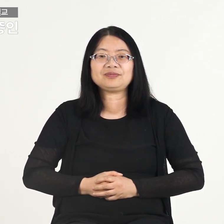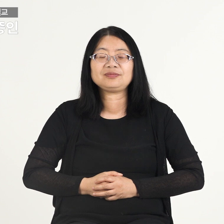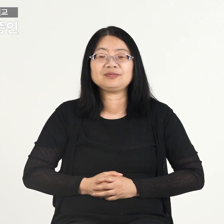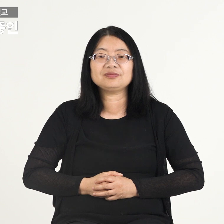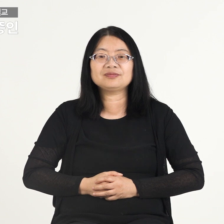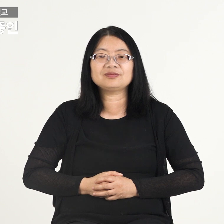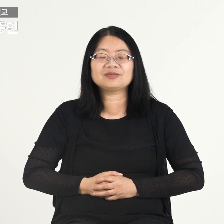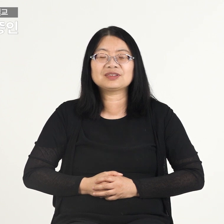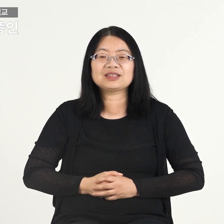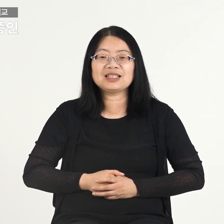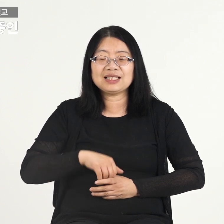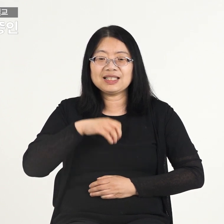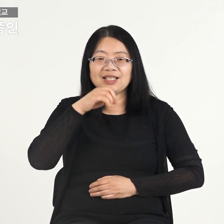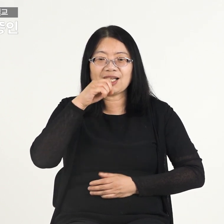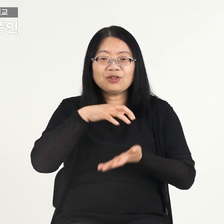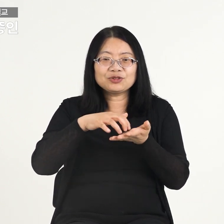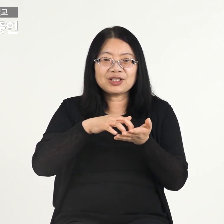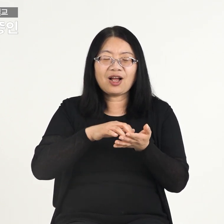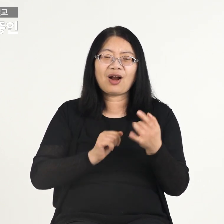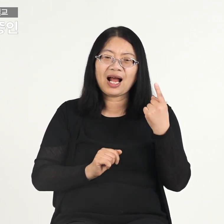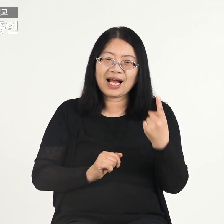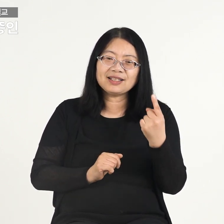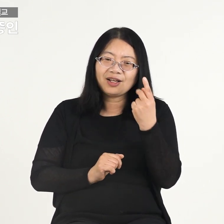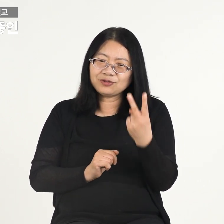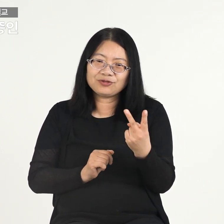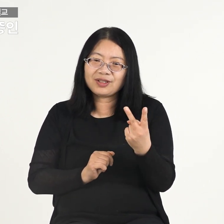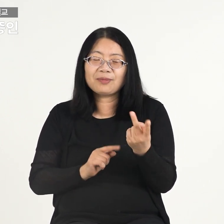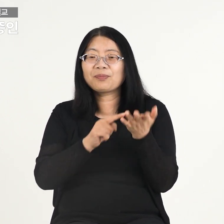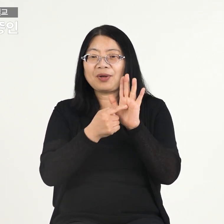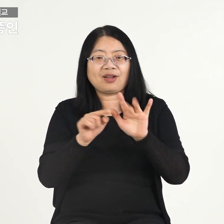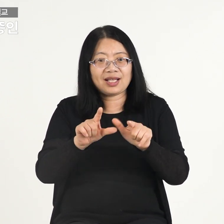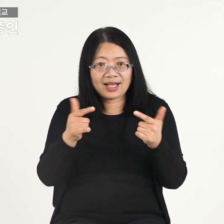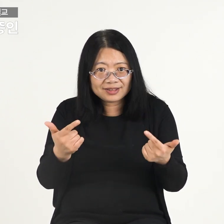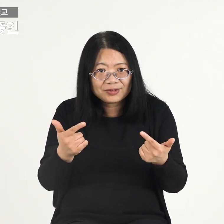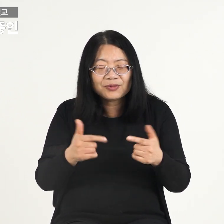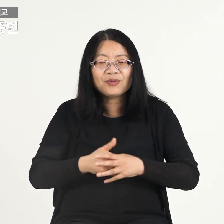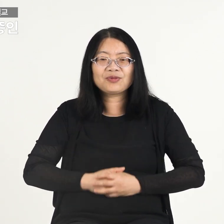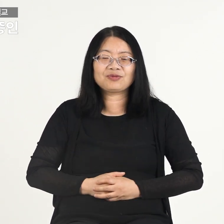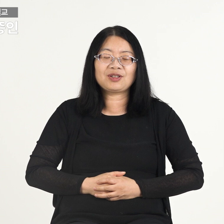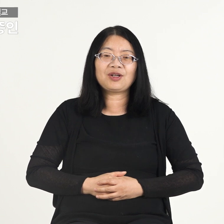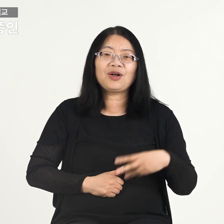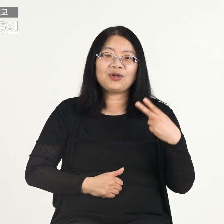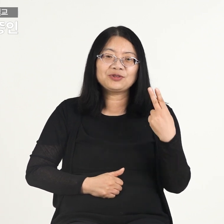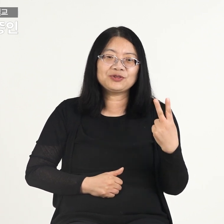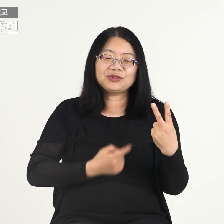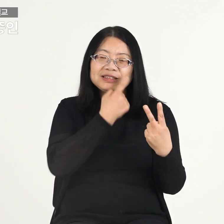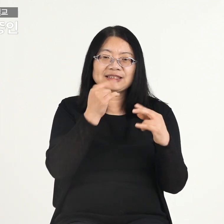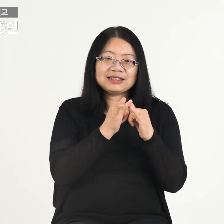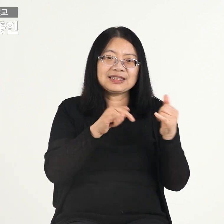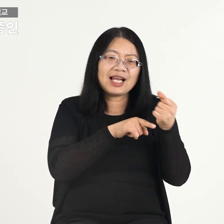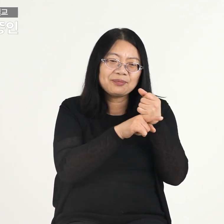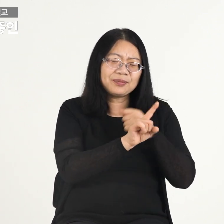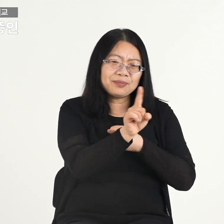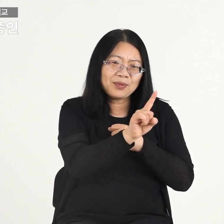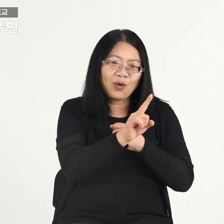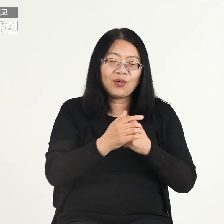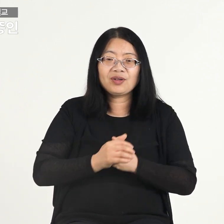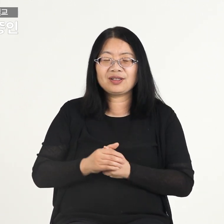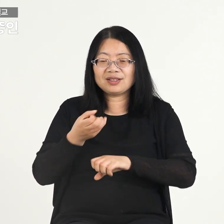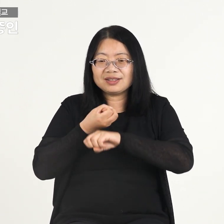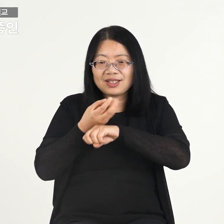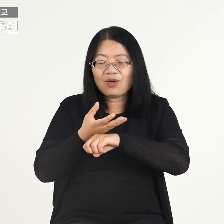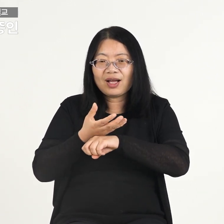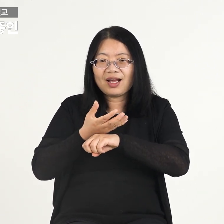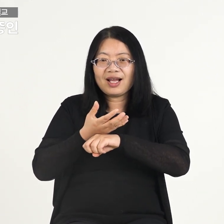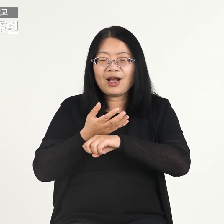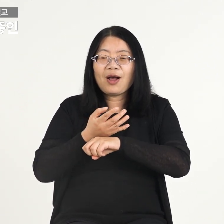개 있고 두 개 있고 이런 수적인 개념이 아니에요. 여기서 말하는 두 증인이라는 것은 전할 그